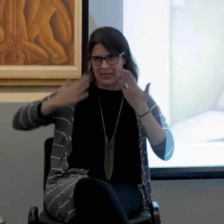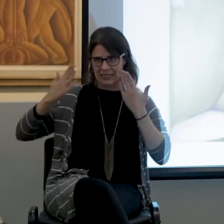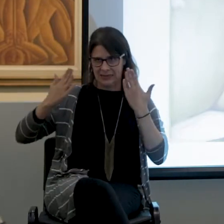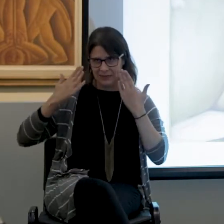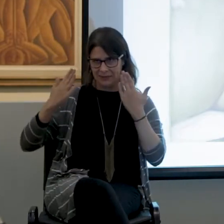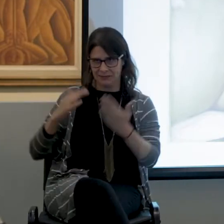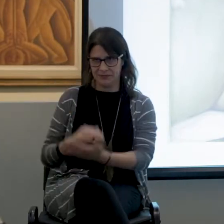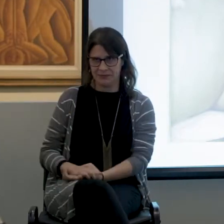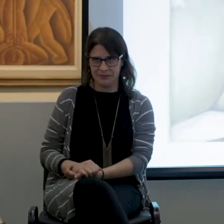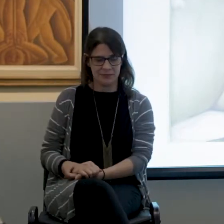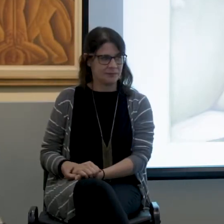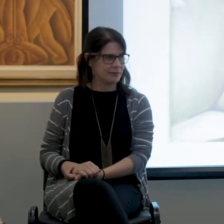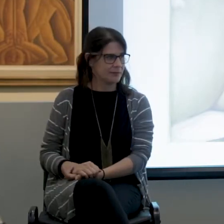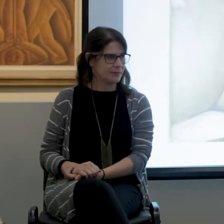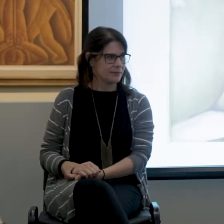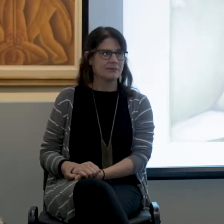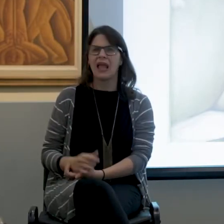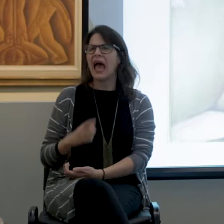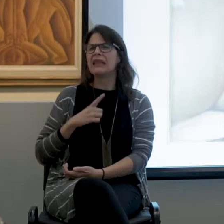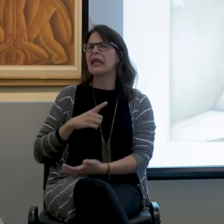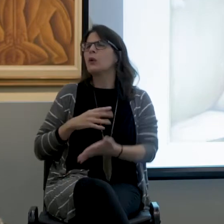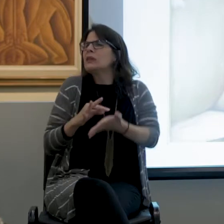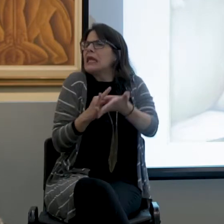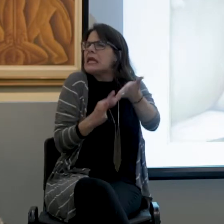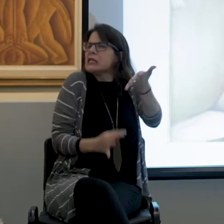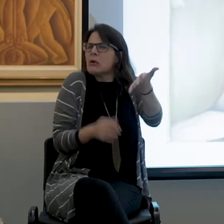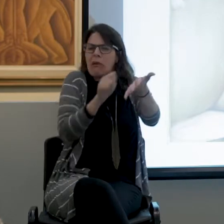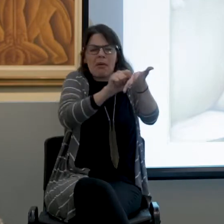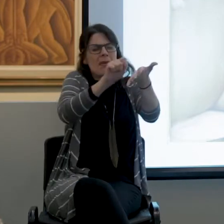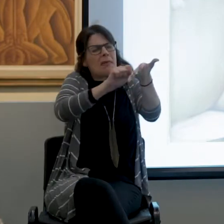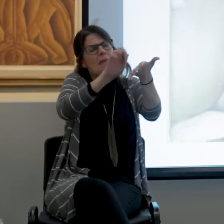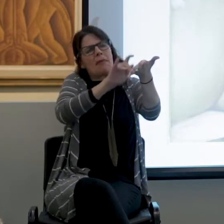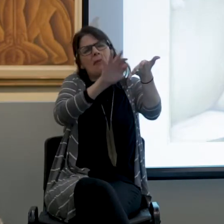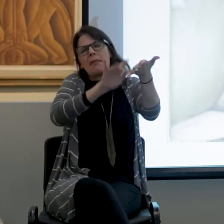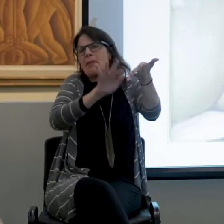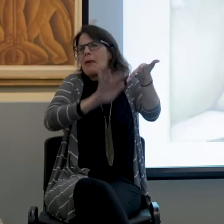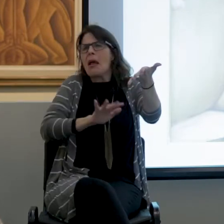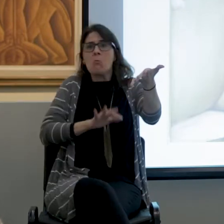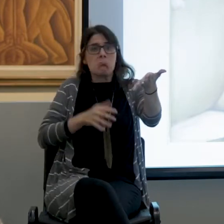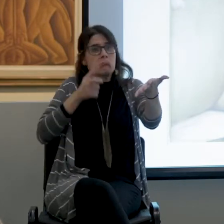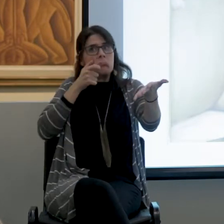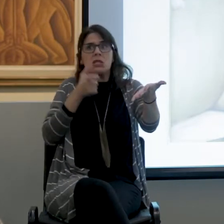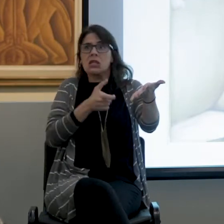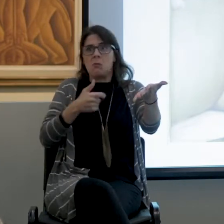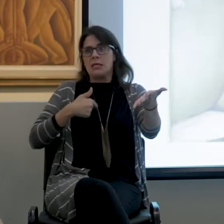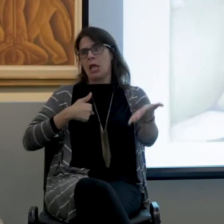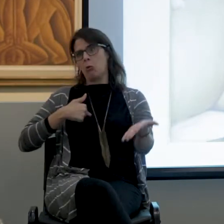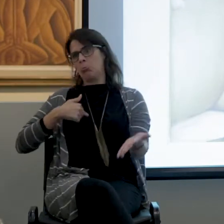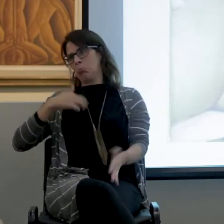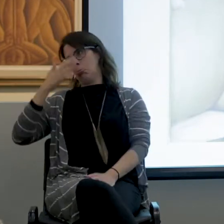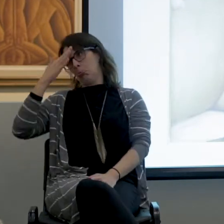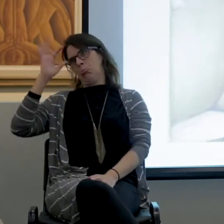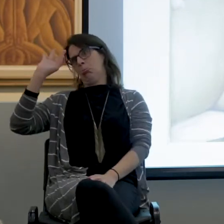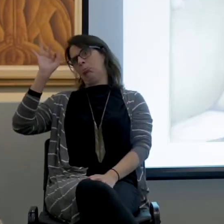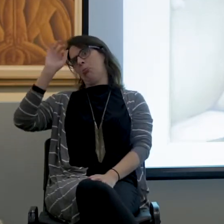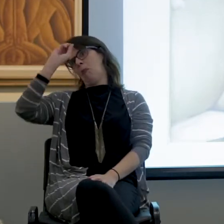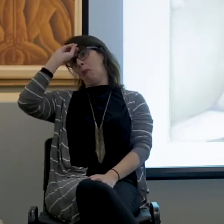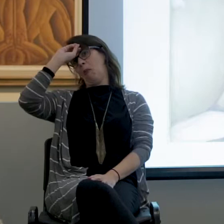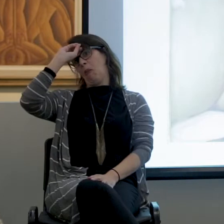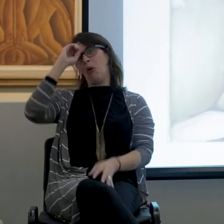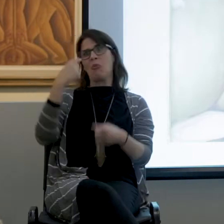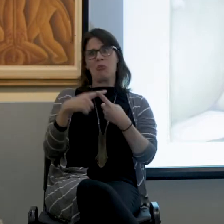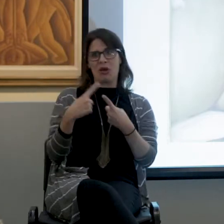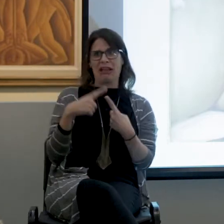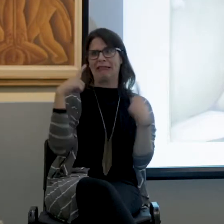eu não digo genial, porque eu não entendo metade. Preciso entender lacanês, é complicado, mas o texto é muito interessante. O Lacan guardava o quadro no seu